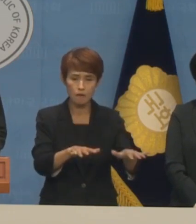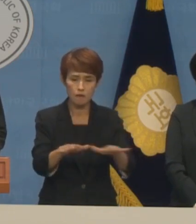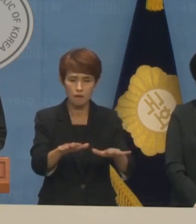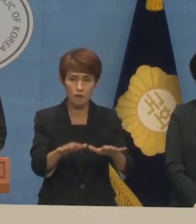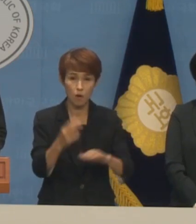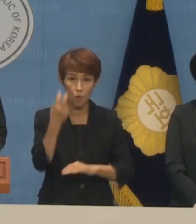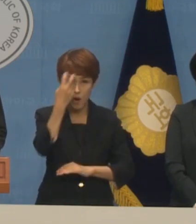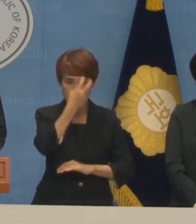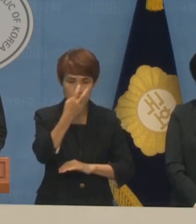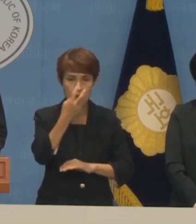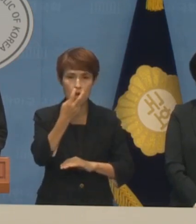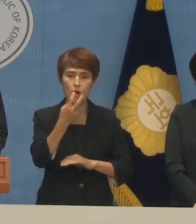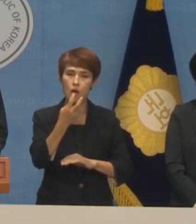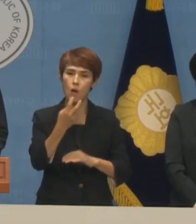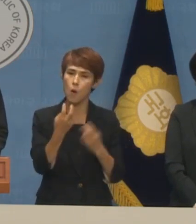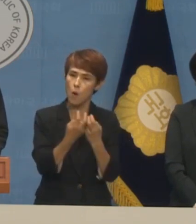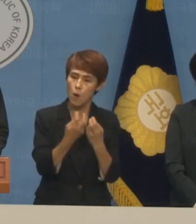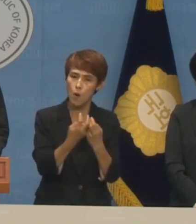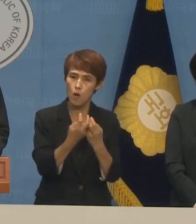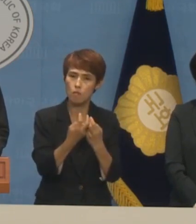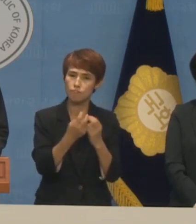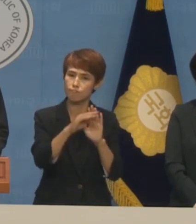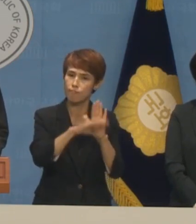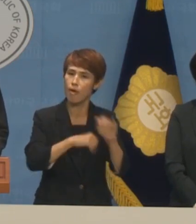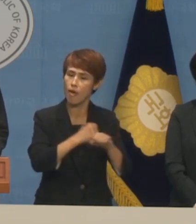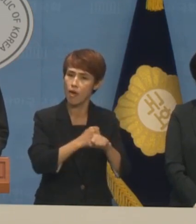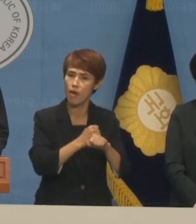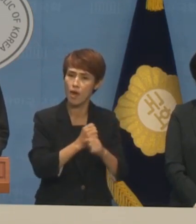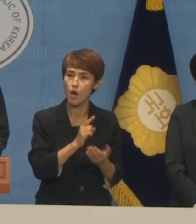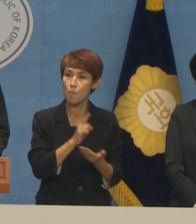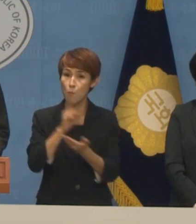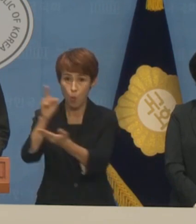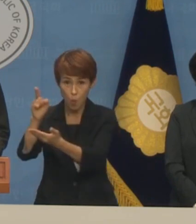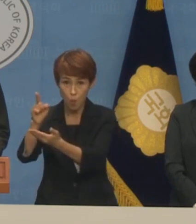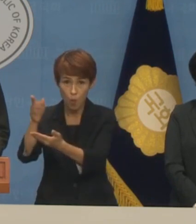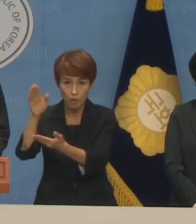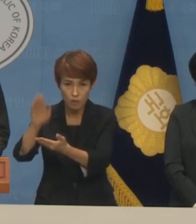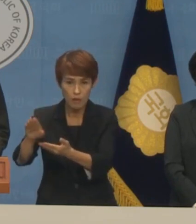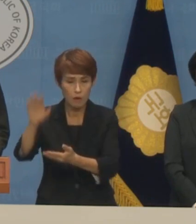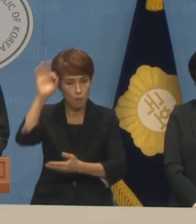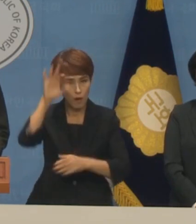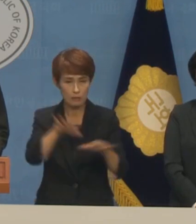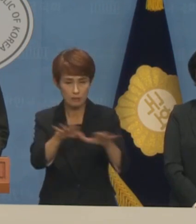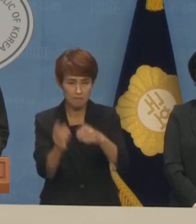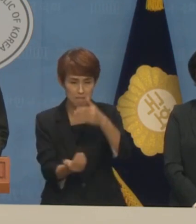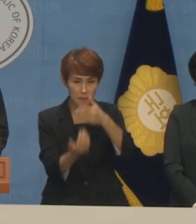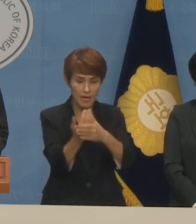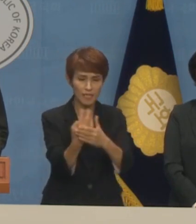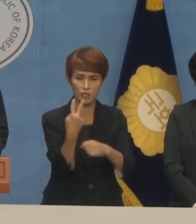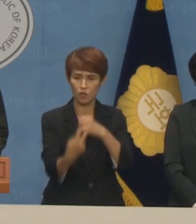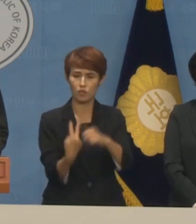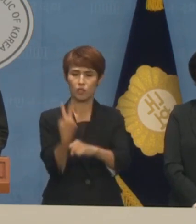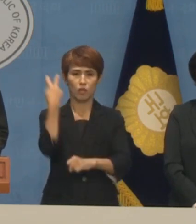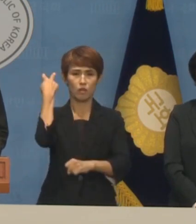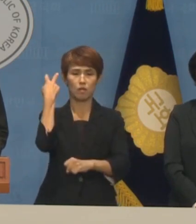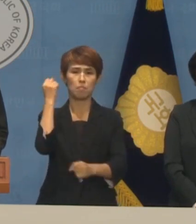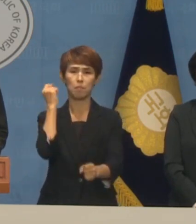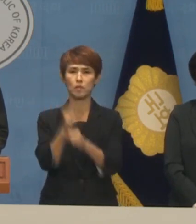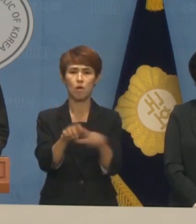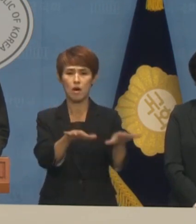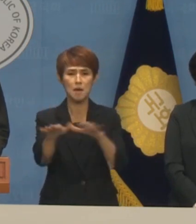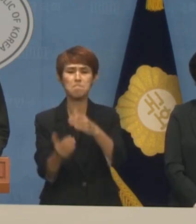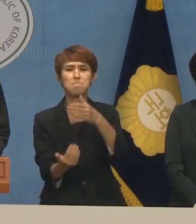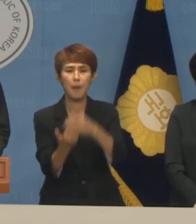미소진동관리방안을 수립하겠다고 보고했으나 포항 지진 발생 2년 전에 이미 미소지진이 발생했음에도